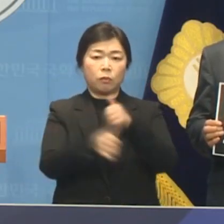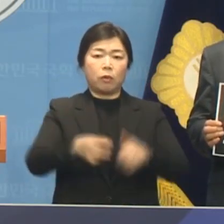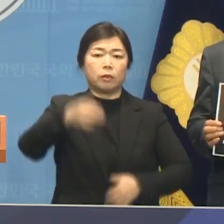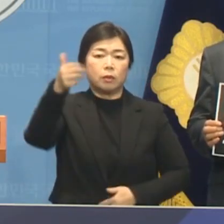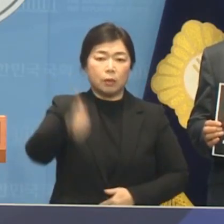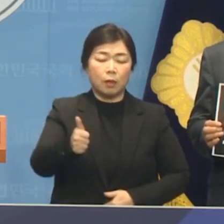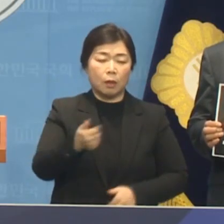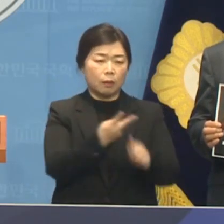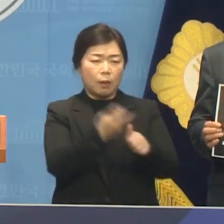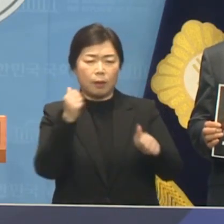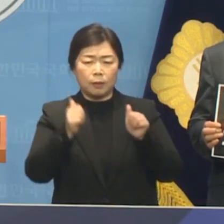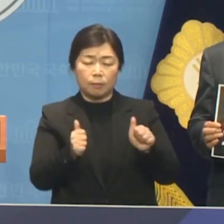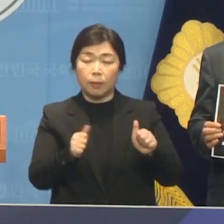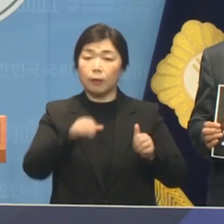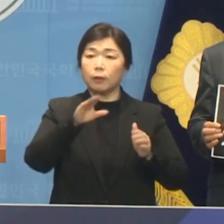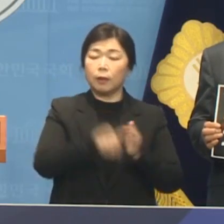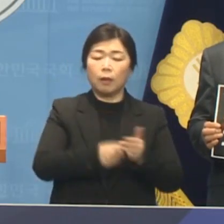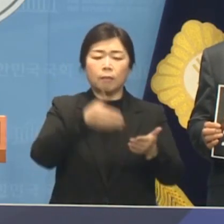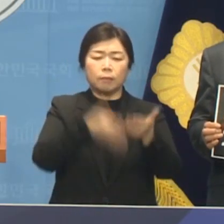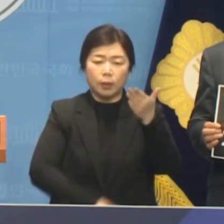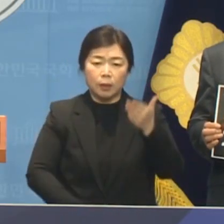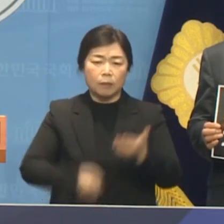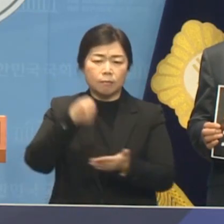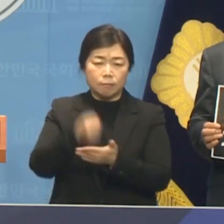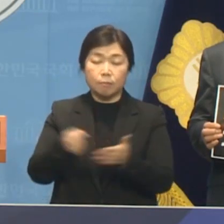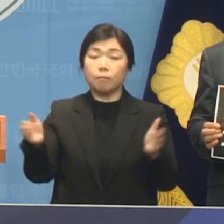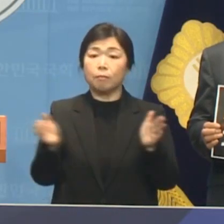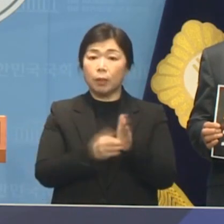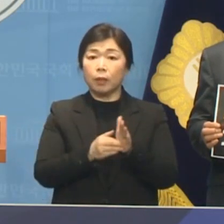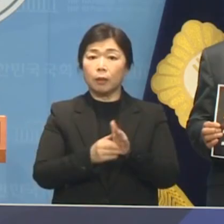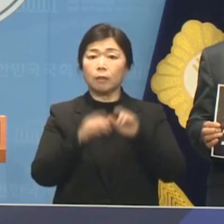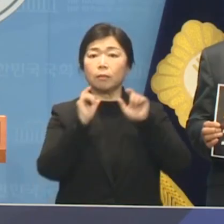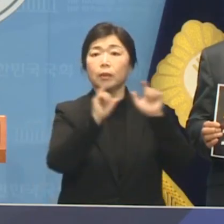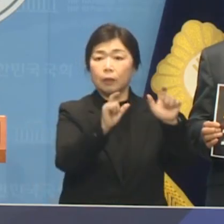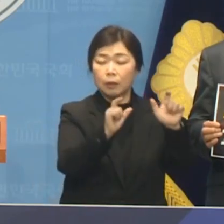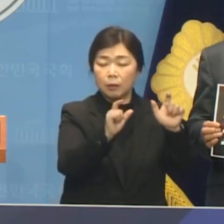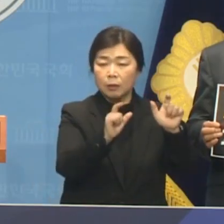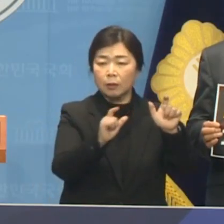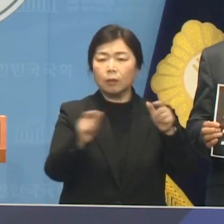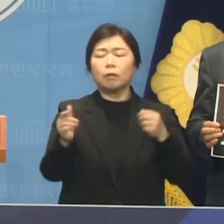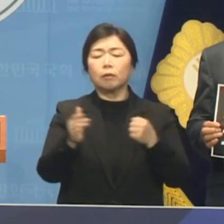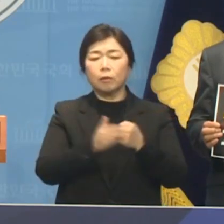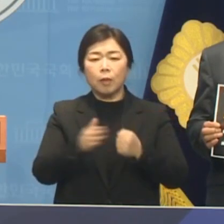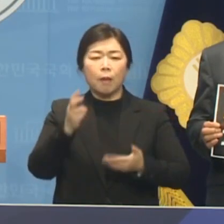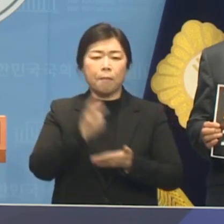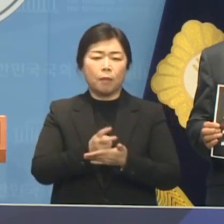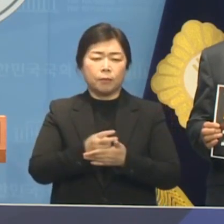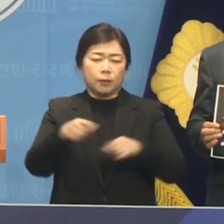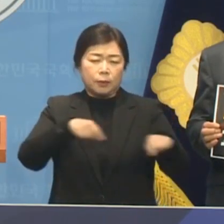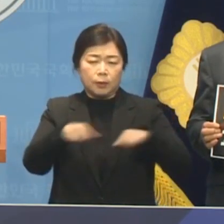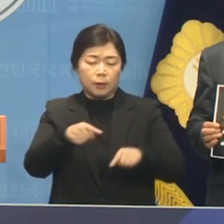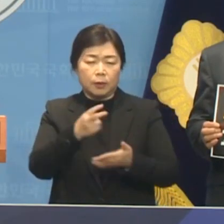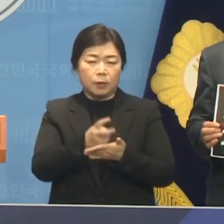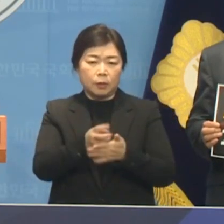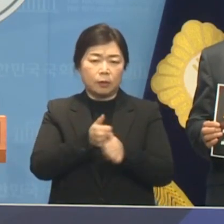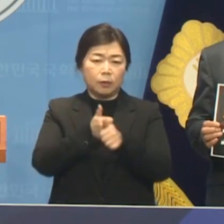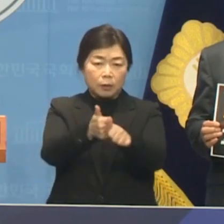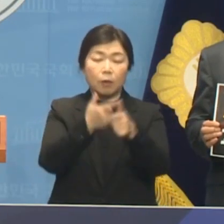방송통신위원장 탄핵 심판에서 기각 의견을 내며 대한민국 법치 마지막 보루 역할을 한